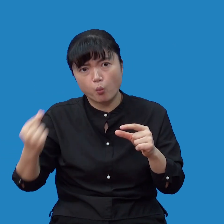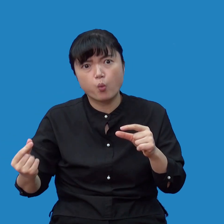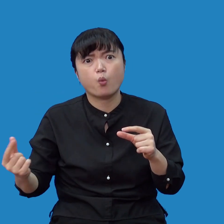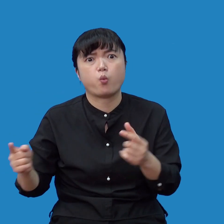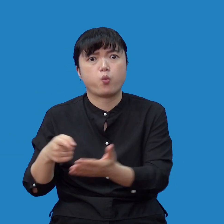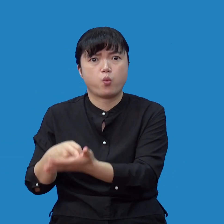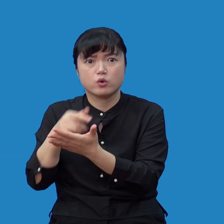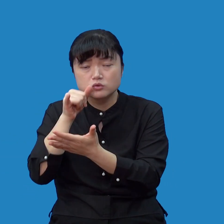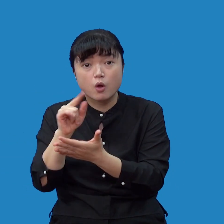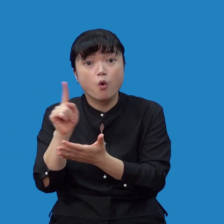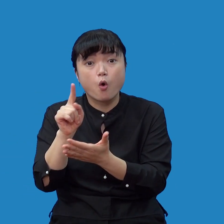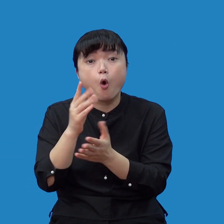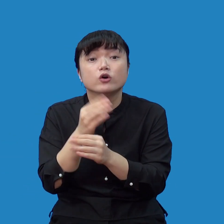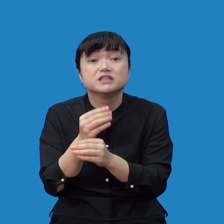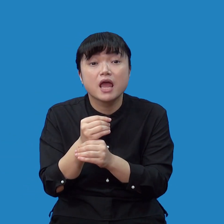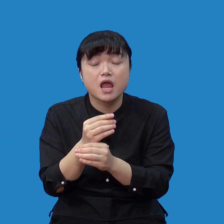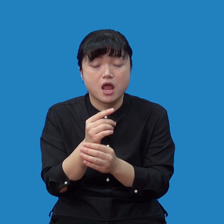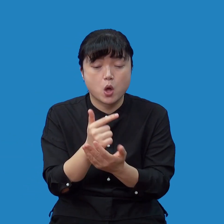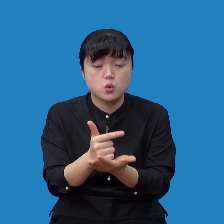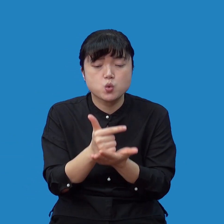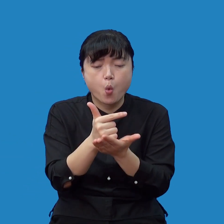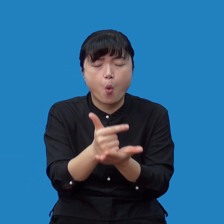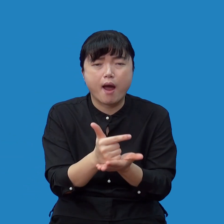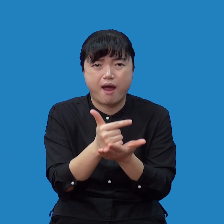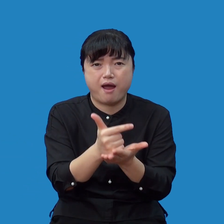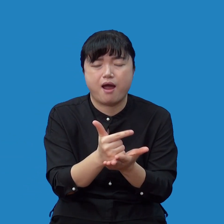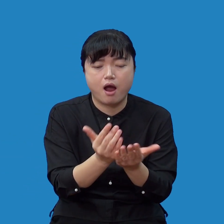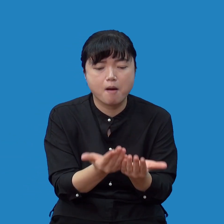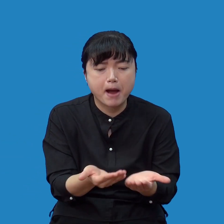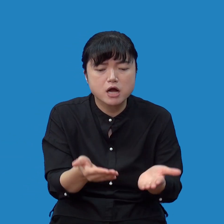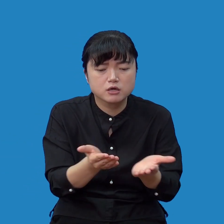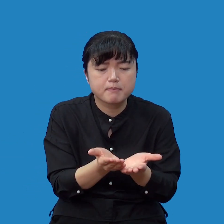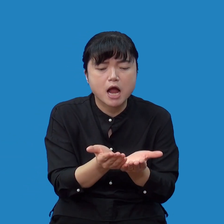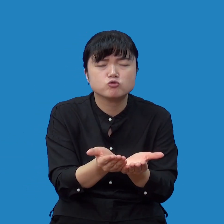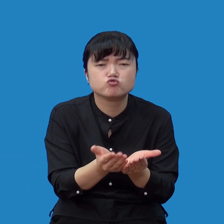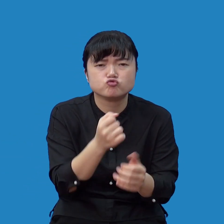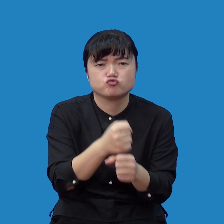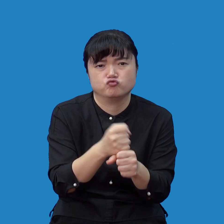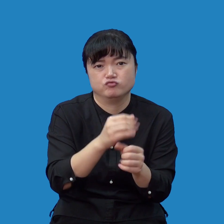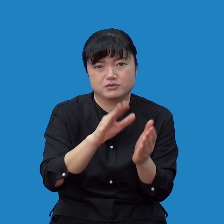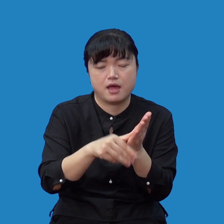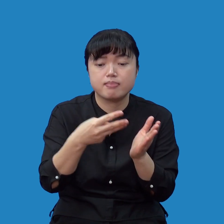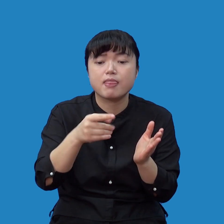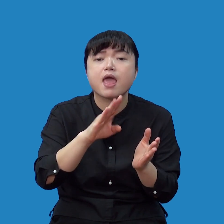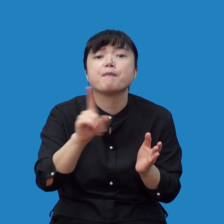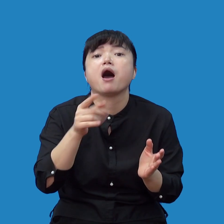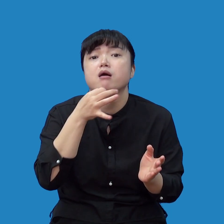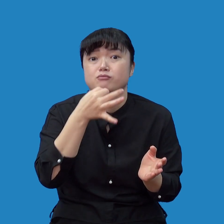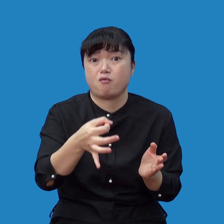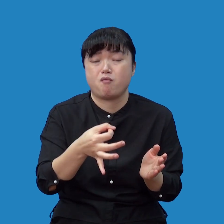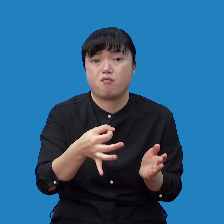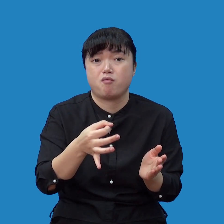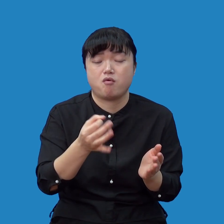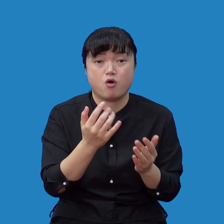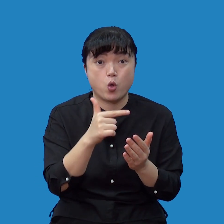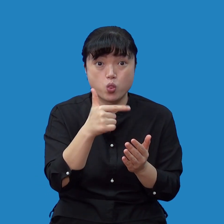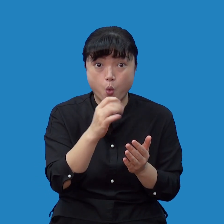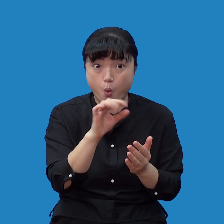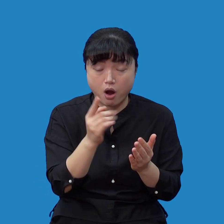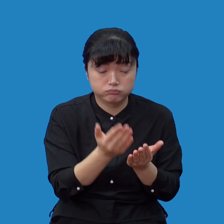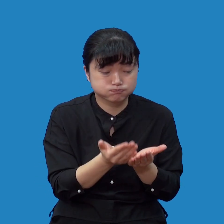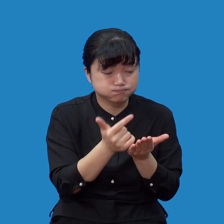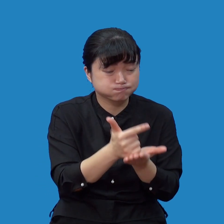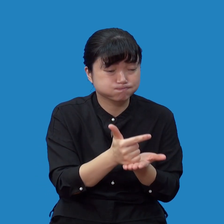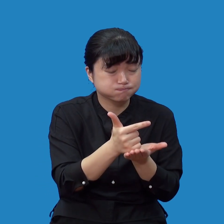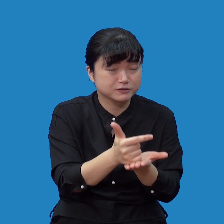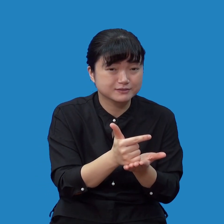노아의 홍수에서 방주를 지칭할 때 테바라고 합니다. 노아가 이 방주를 만들고 역청과